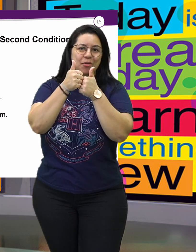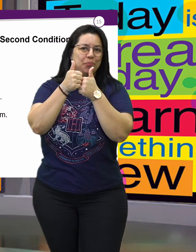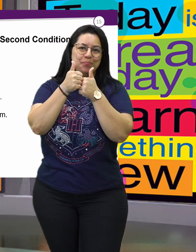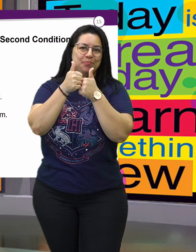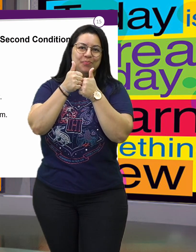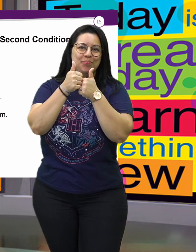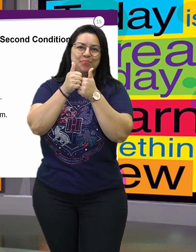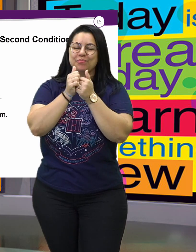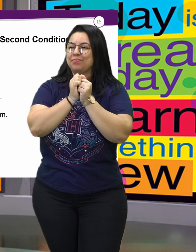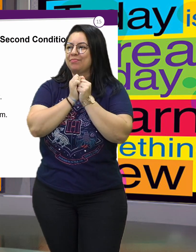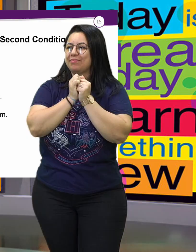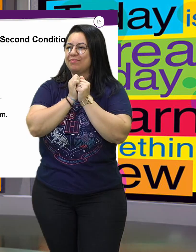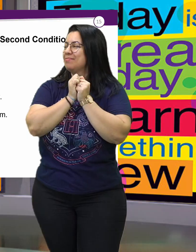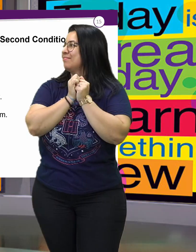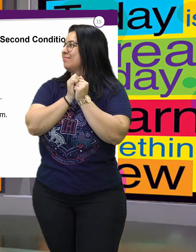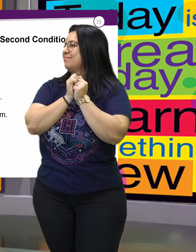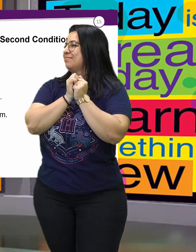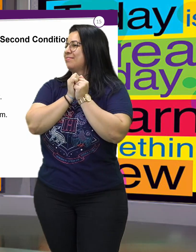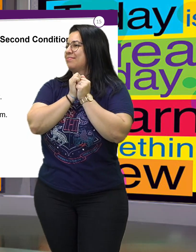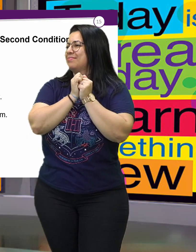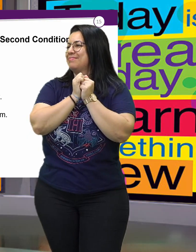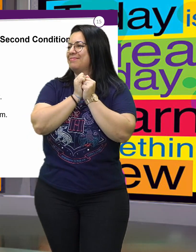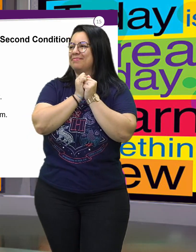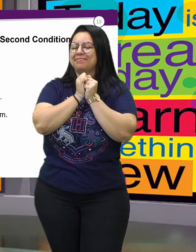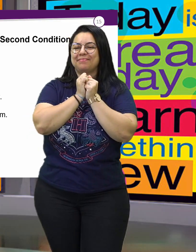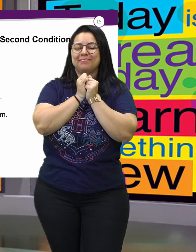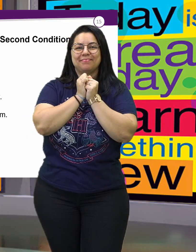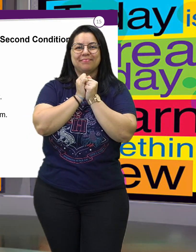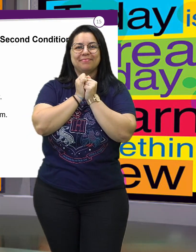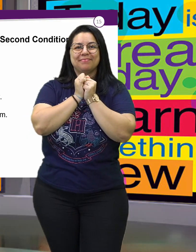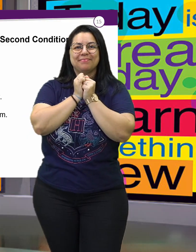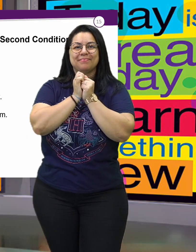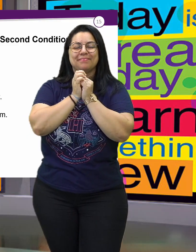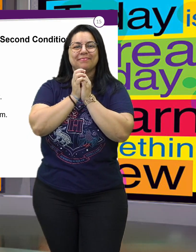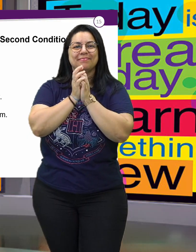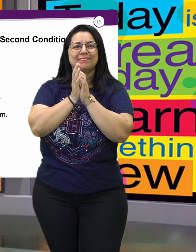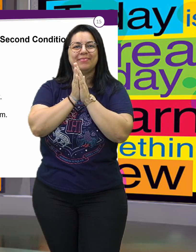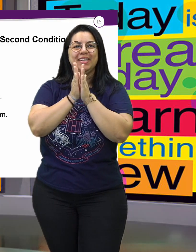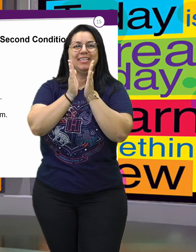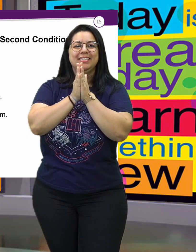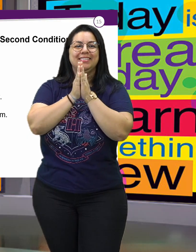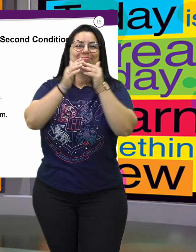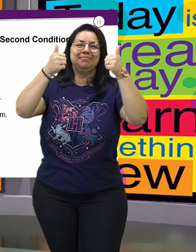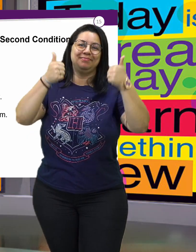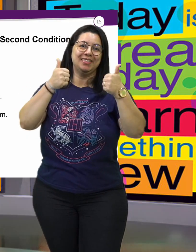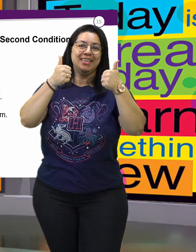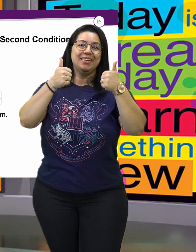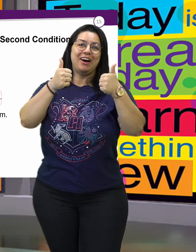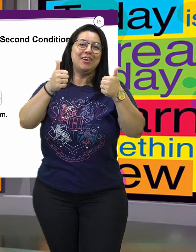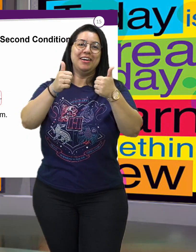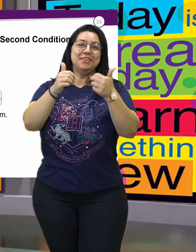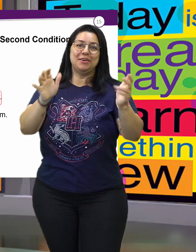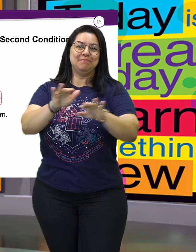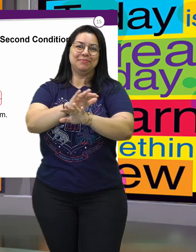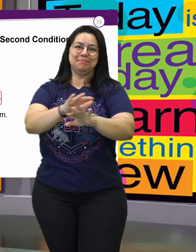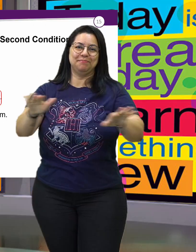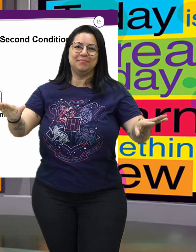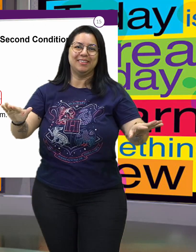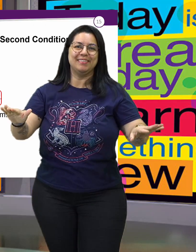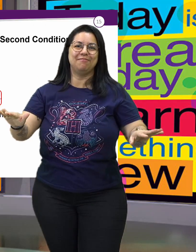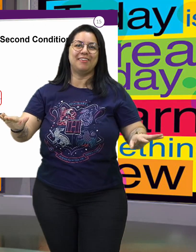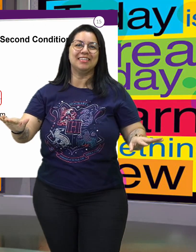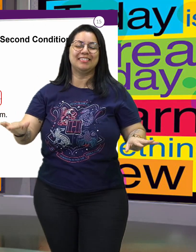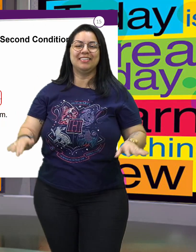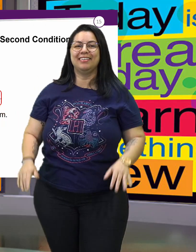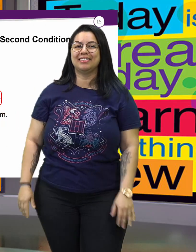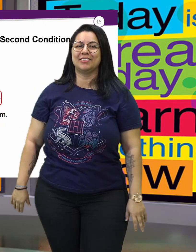modal? Não. If you don't study, you won't pass the exam. Se você não estudar, você não passará no exame, que é a primeira condicional. Olha aí, então,